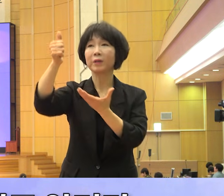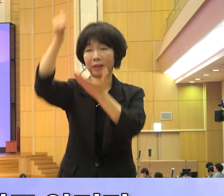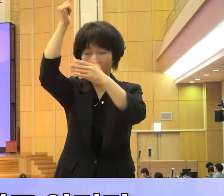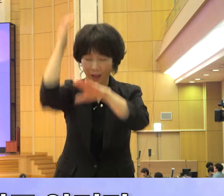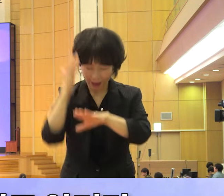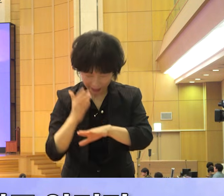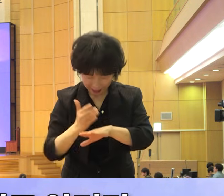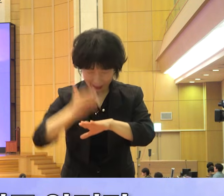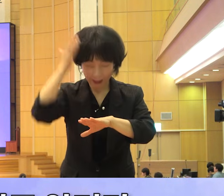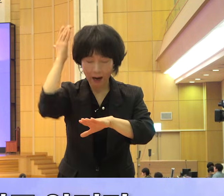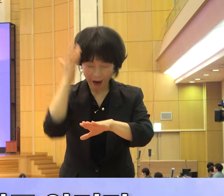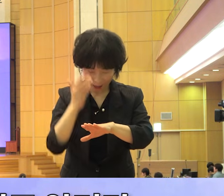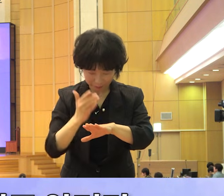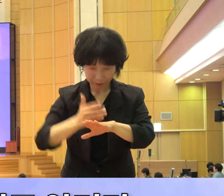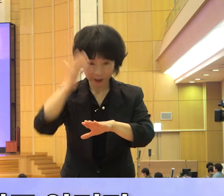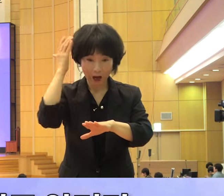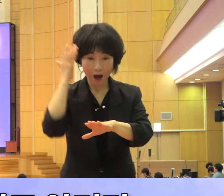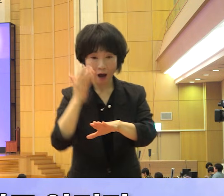주님께